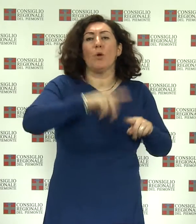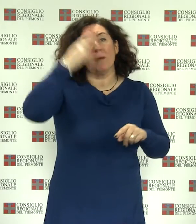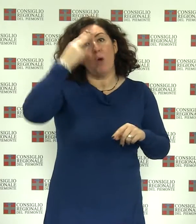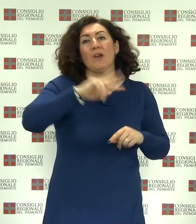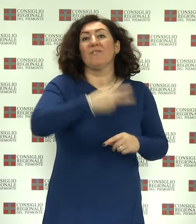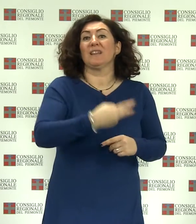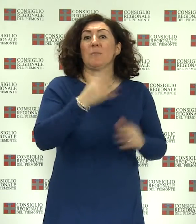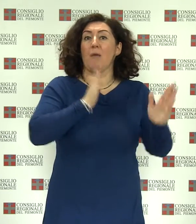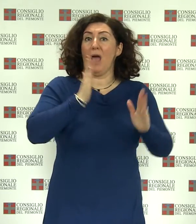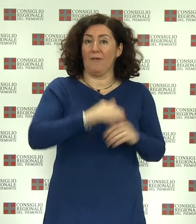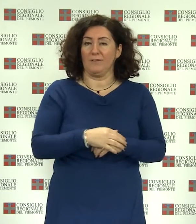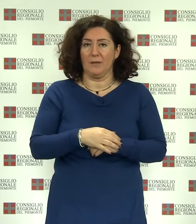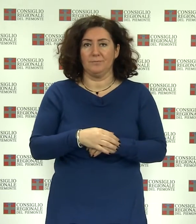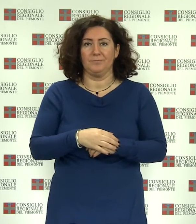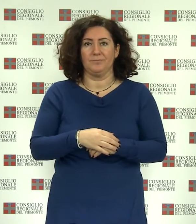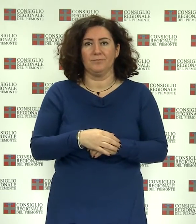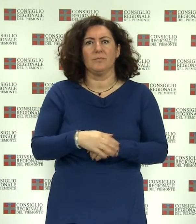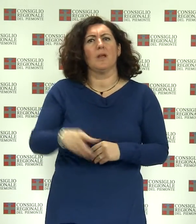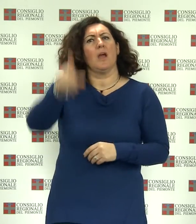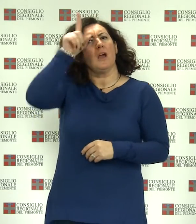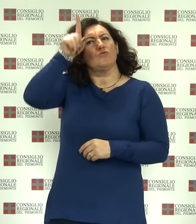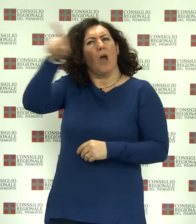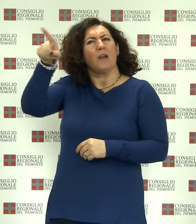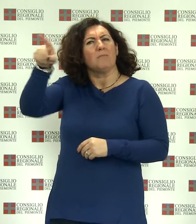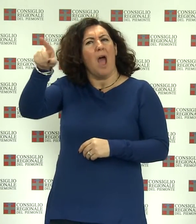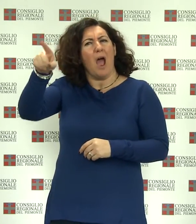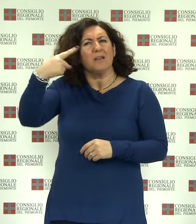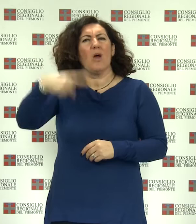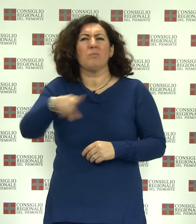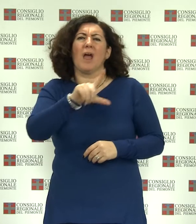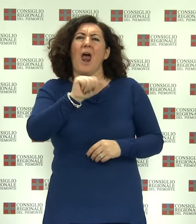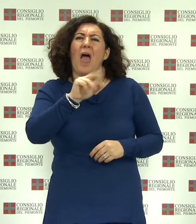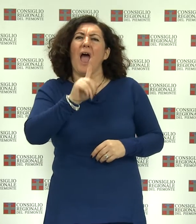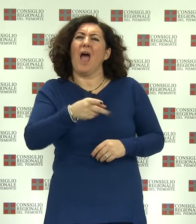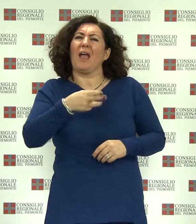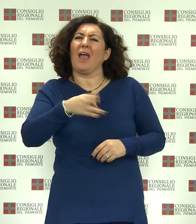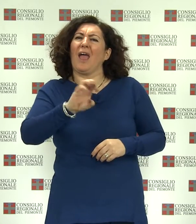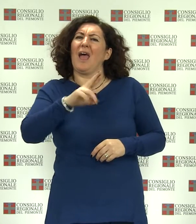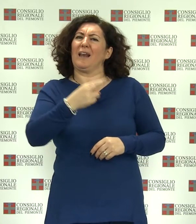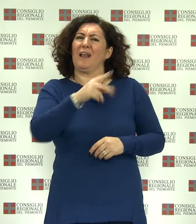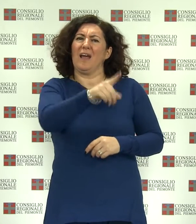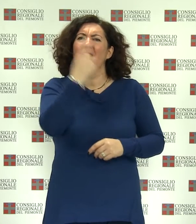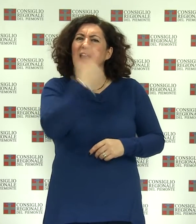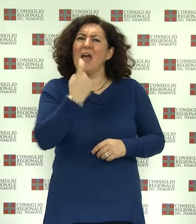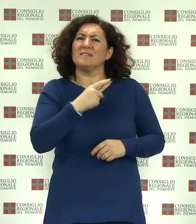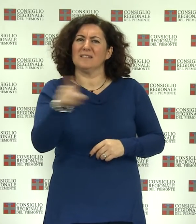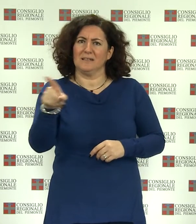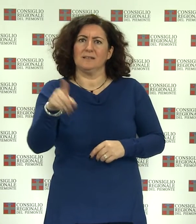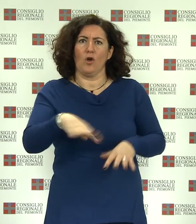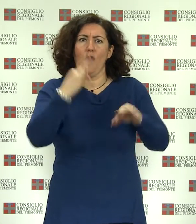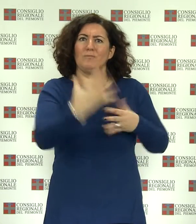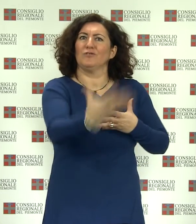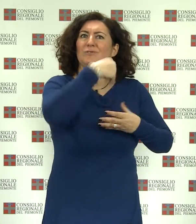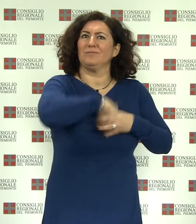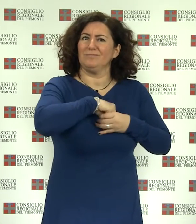La presa di coscienza della Germania degli orrori dei lager nazisti e la necessità di fare i conti con la storia. Parte da qui Il